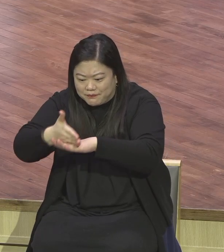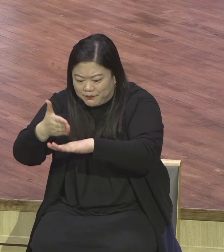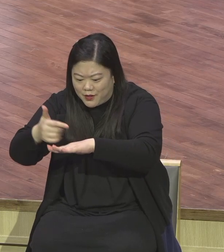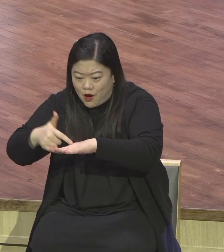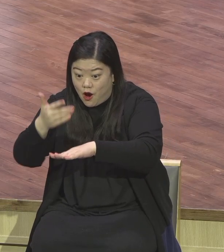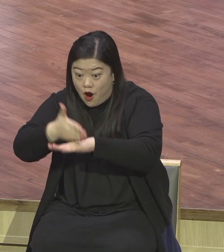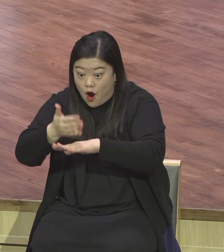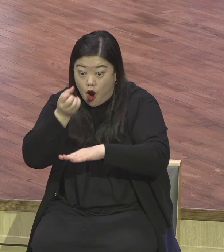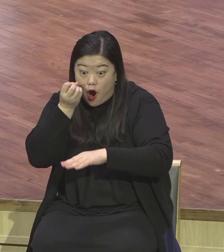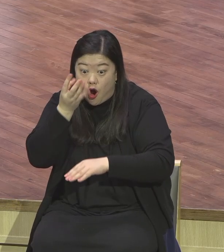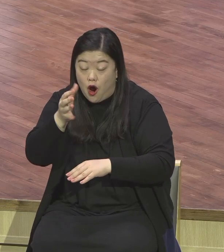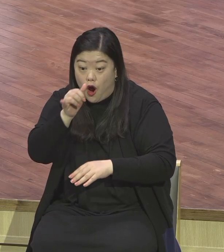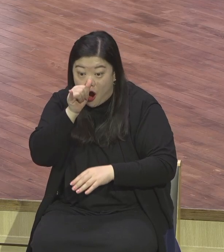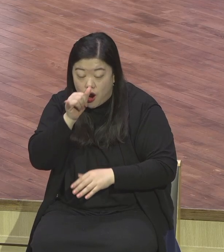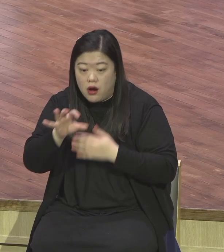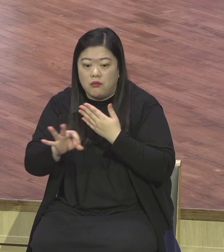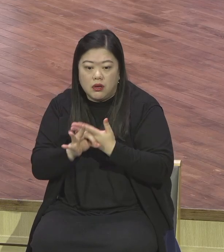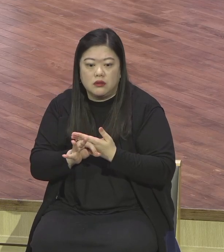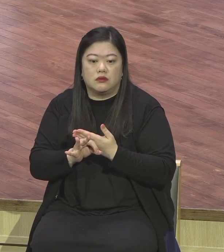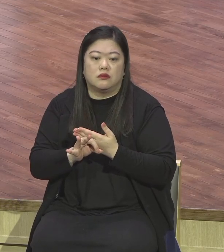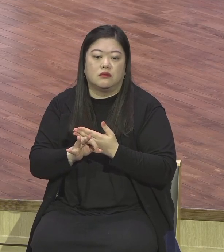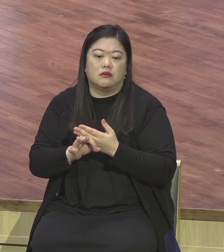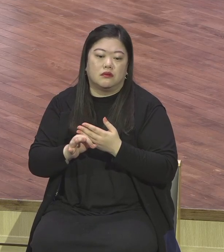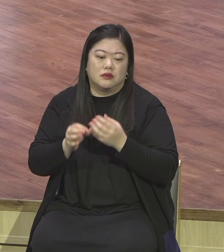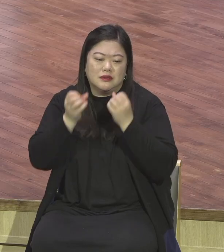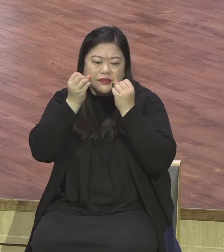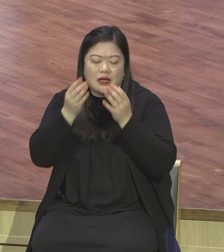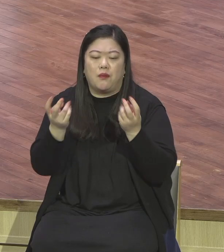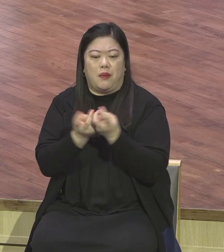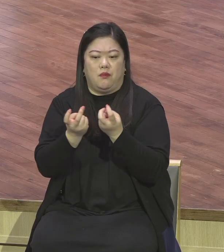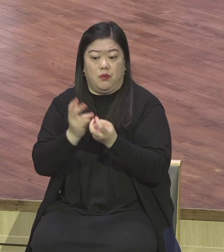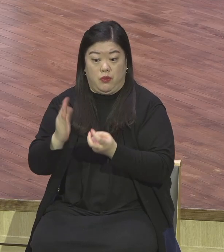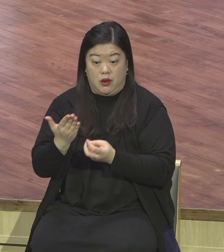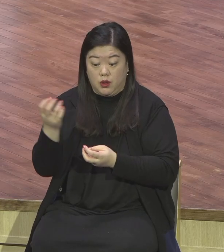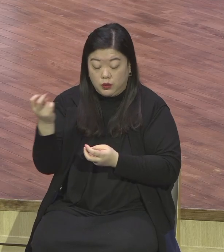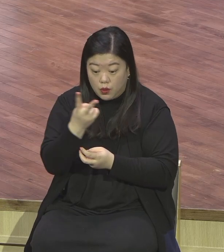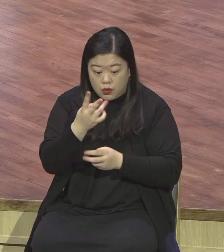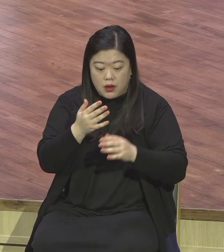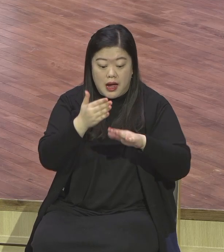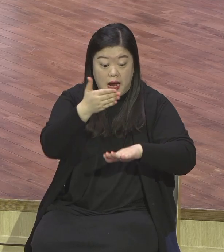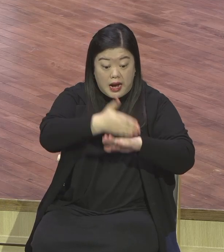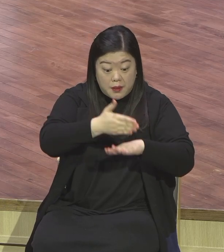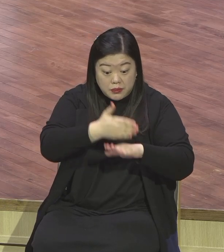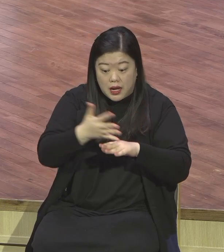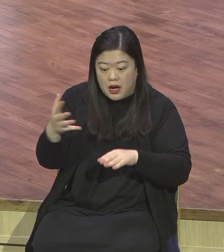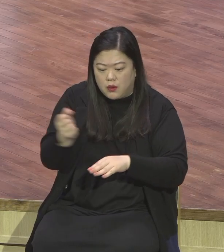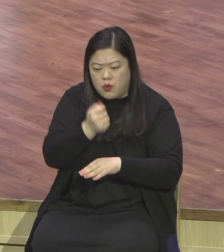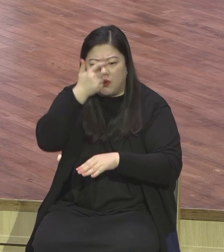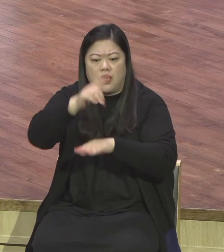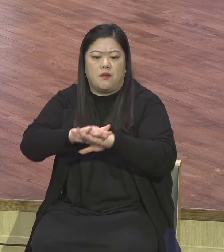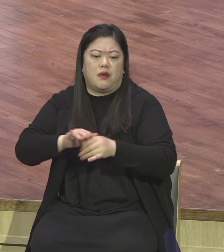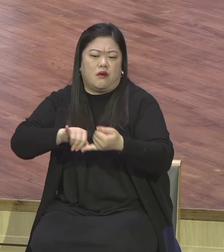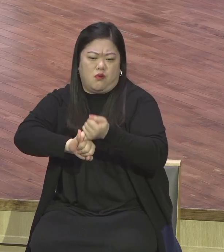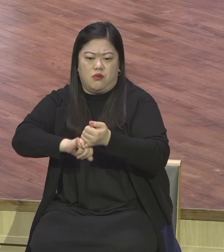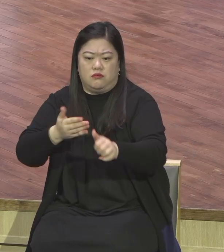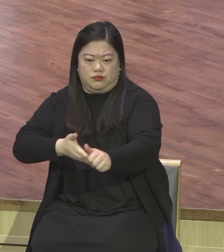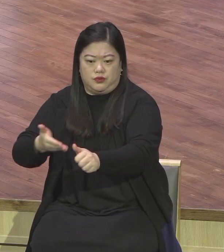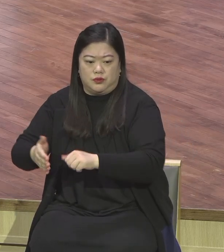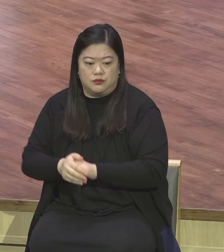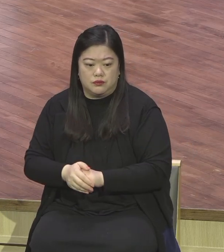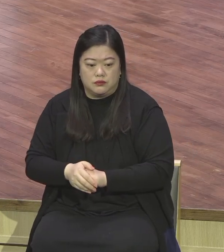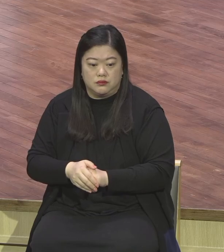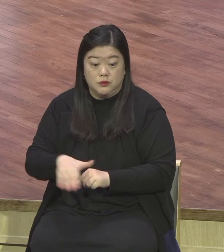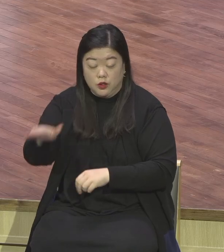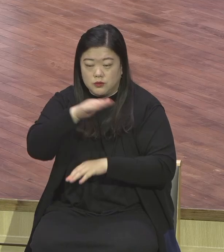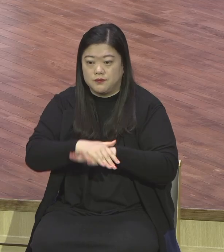갖추기 위한 출발이 뭐냐 감사로 예배하는 자입니다 여러분이 하나님 앞에 예배 성공하고 싶거든